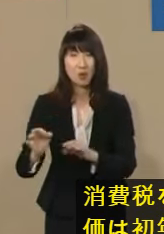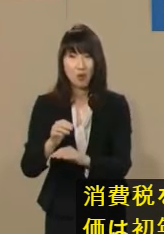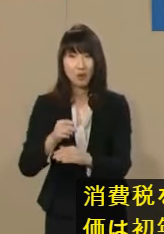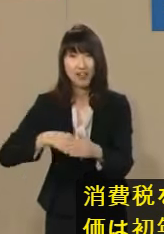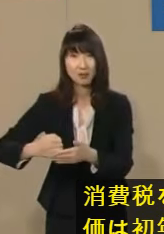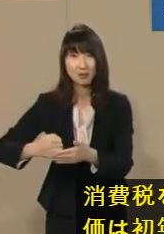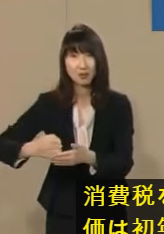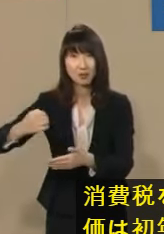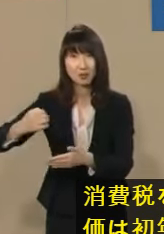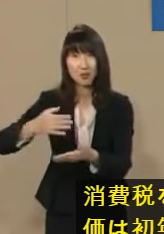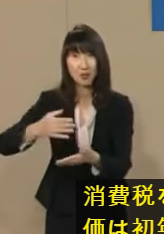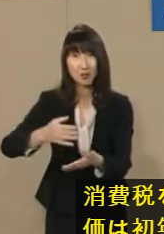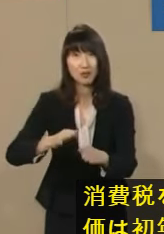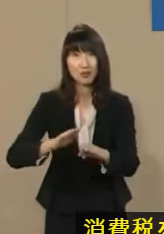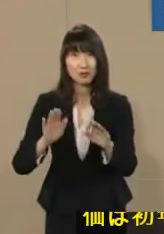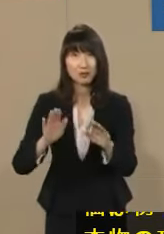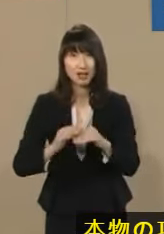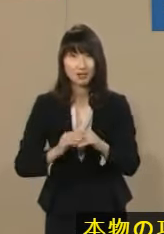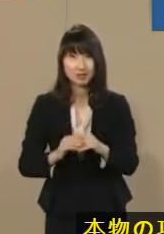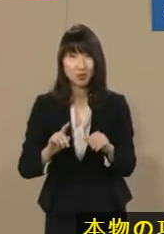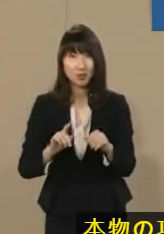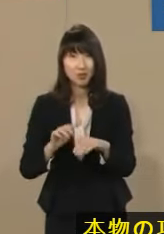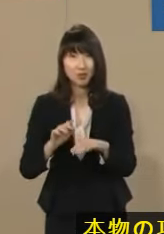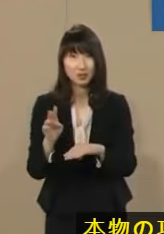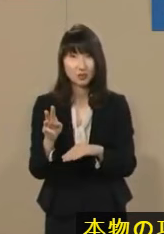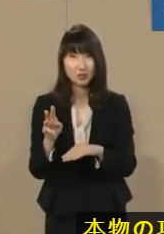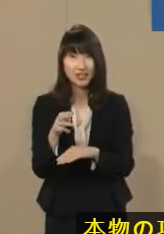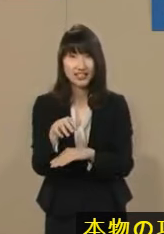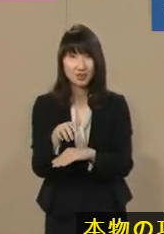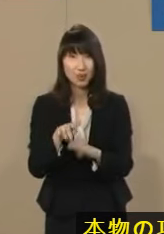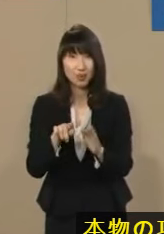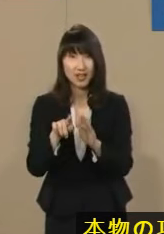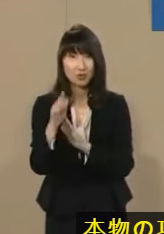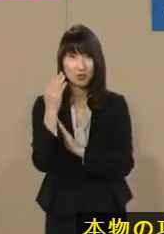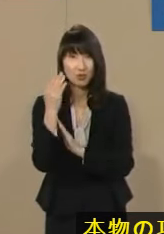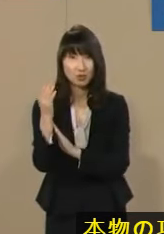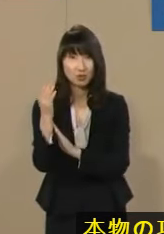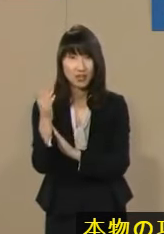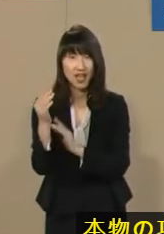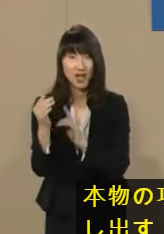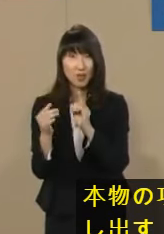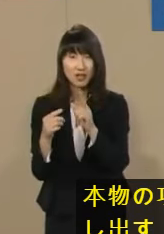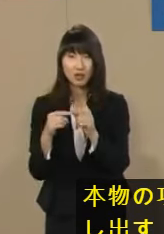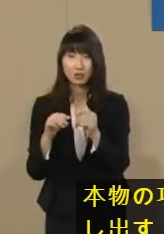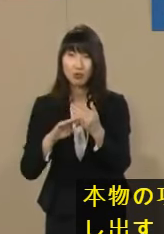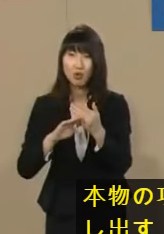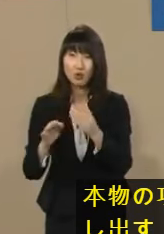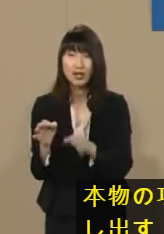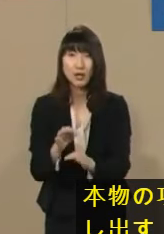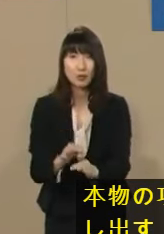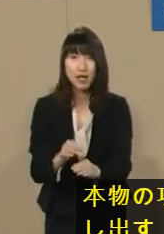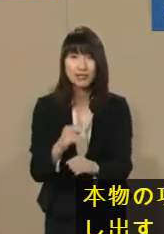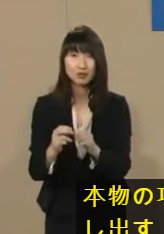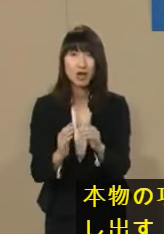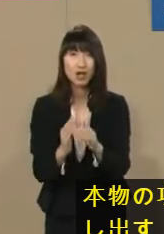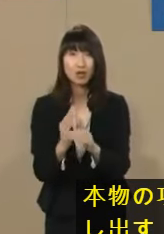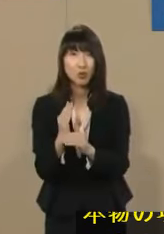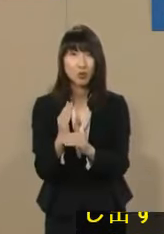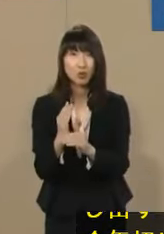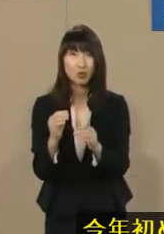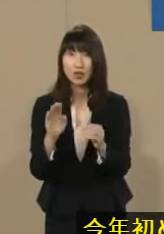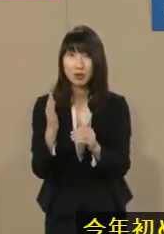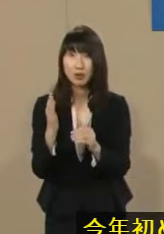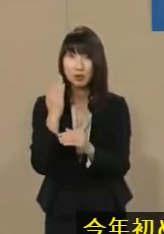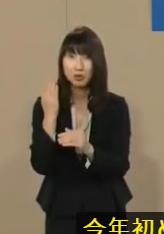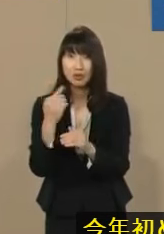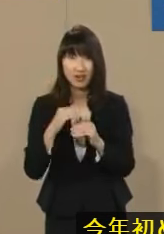回し出す。今年初めの参議院代表質問で、私は日本以外でデフレが20年以上続いた国があるかと